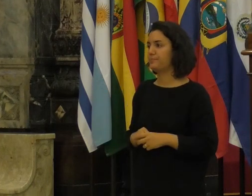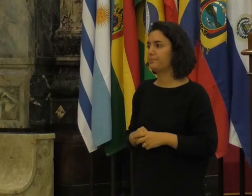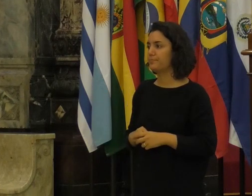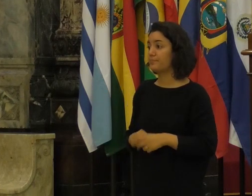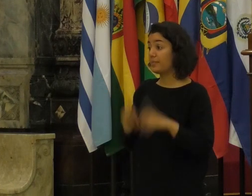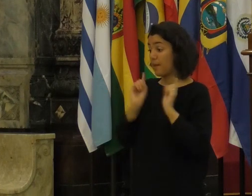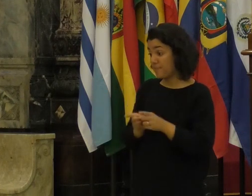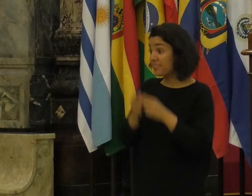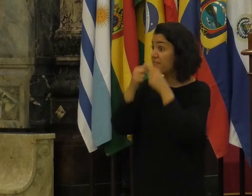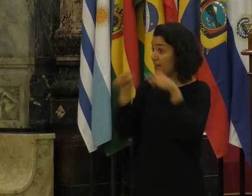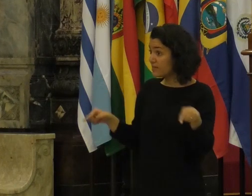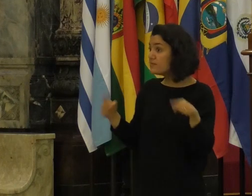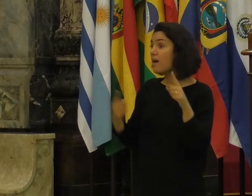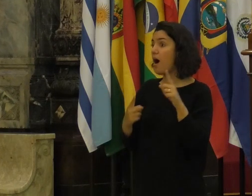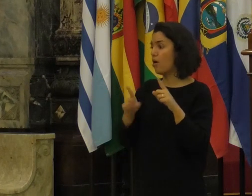Otras diferencias